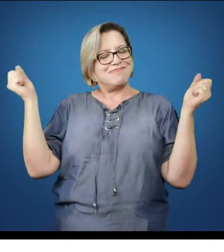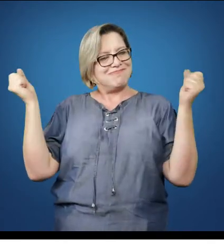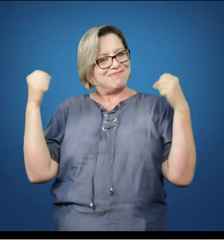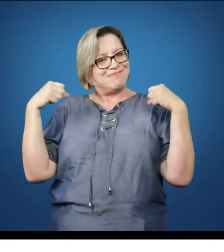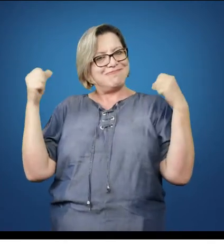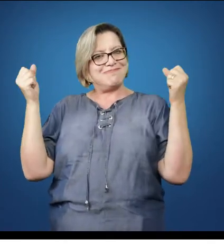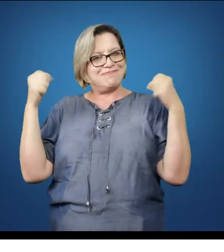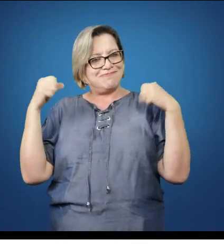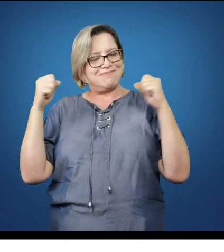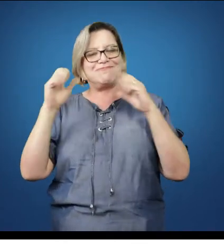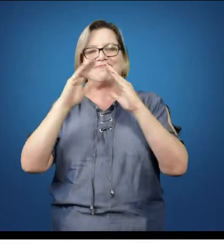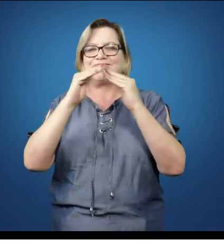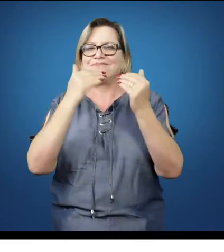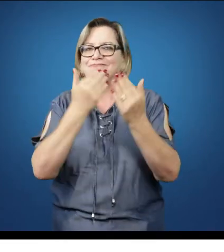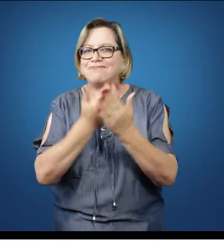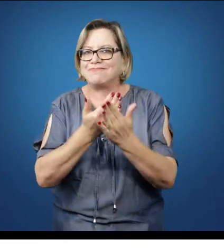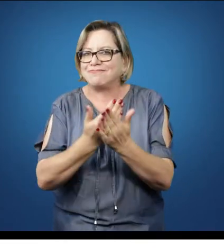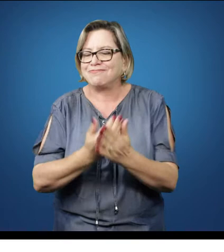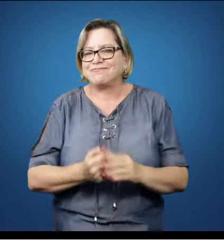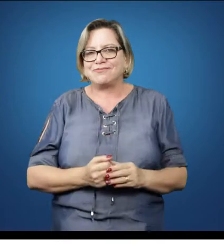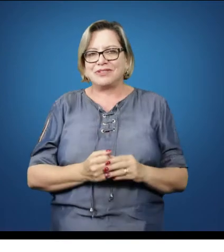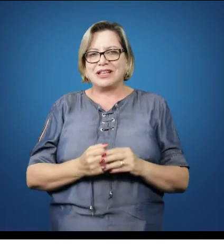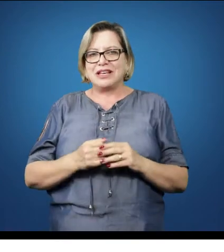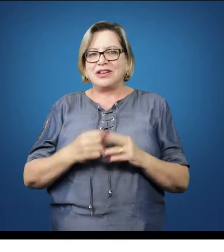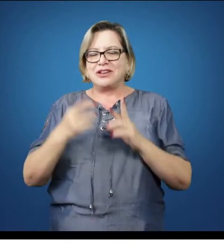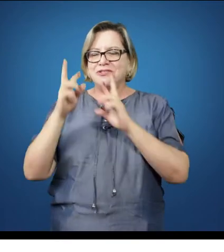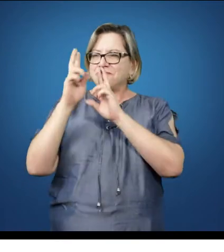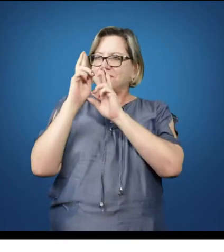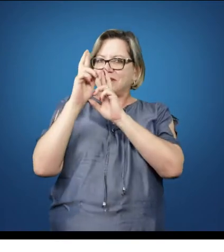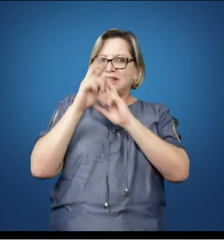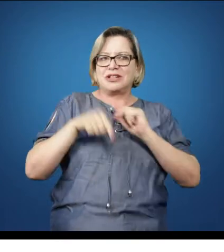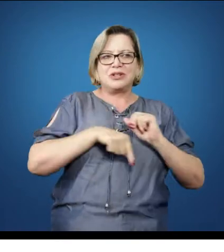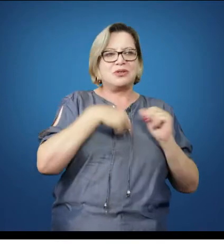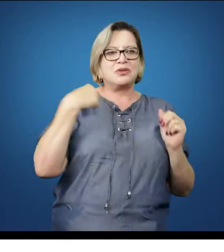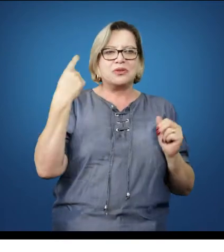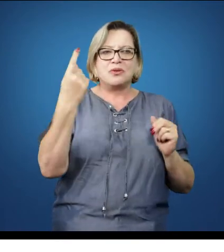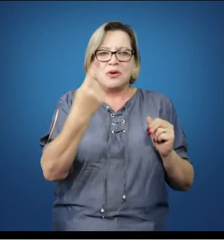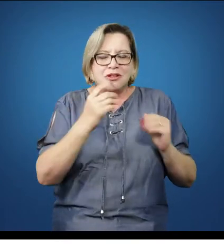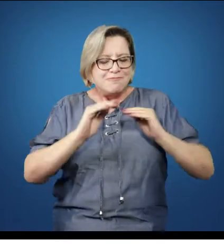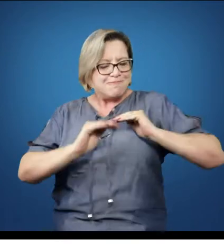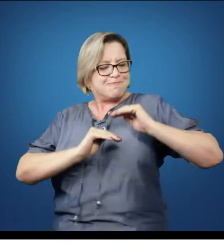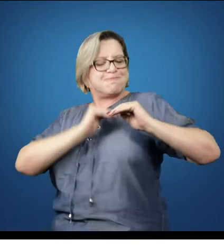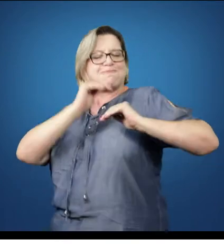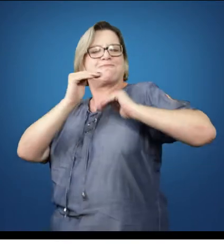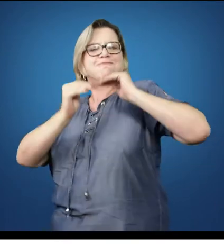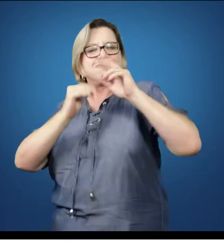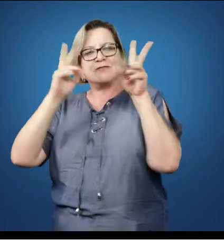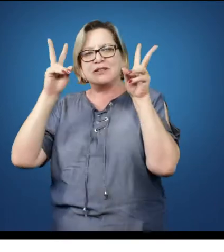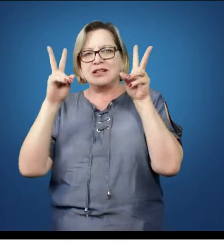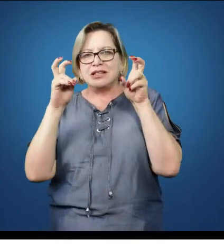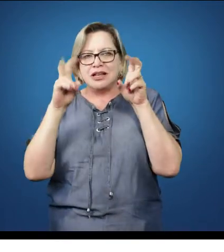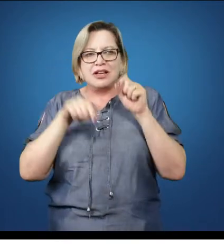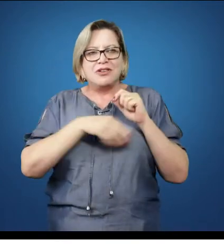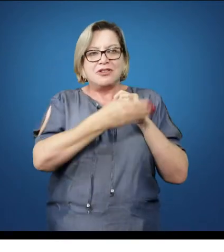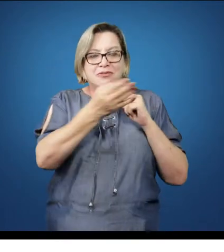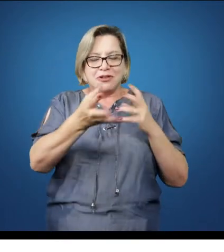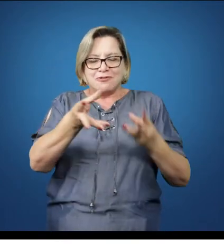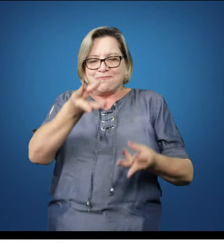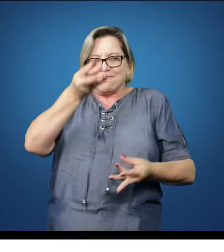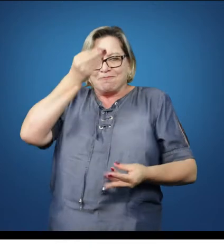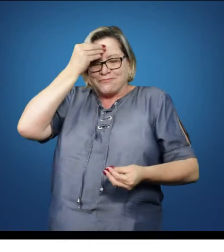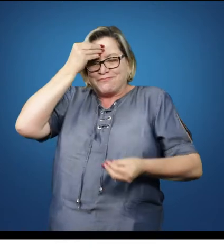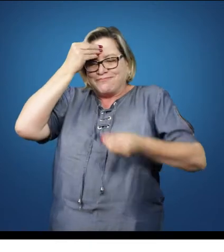física escolar e espero que nós possamos desenvolver bem esse conteúdo que vocês possam absorver os